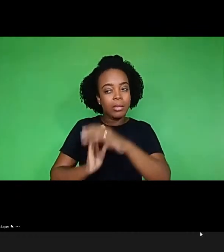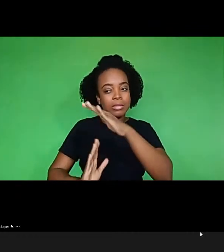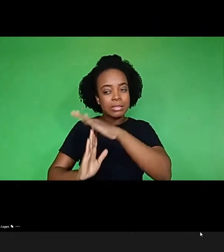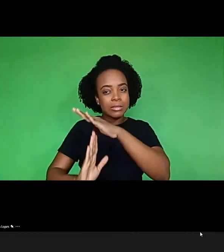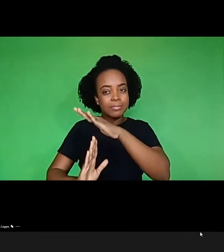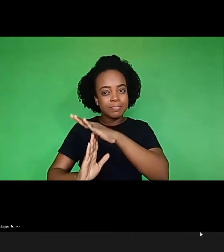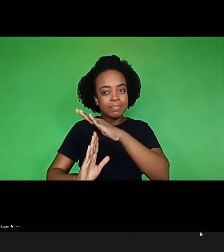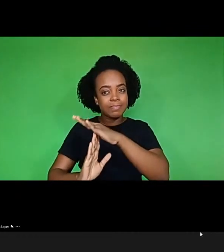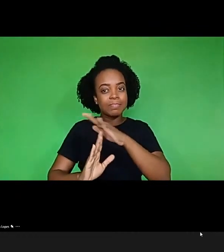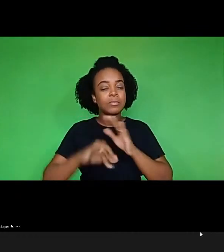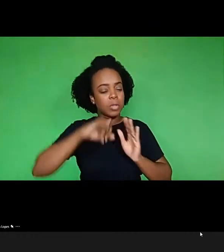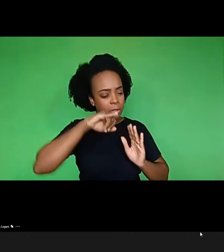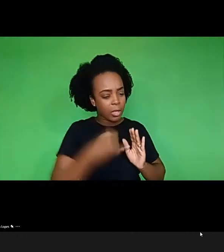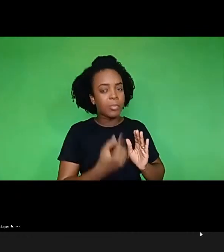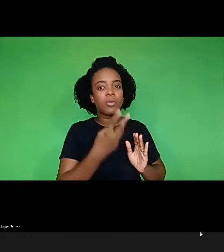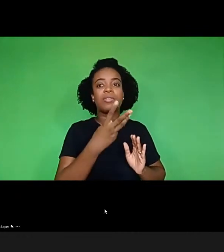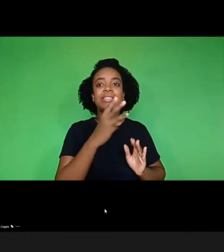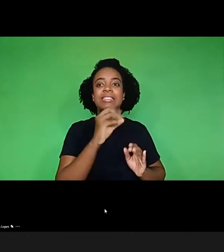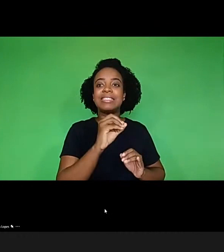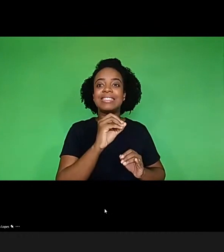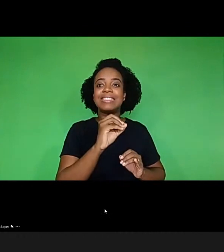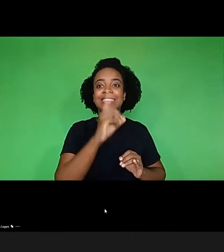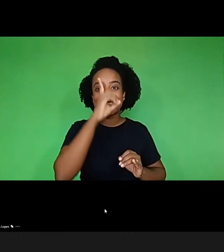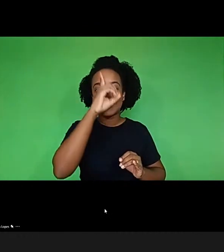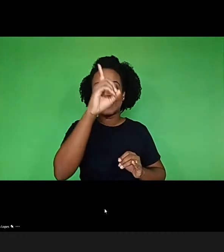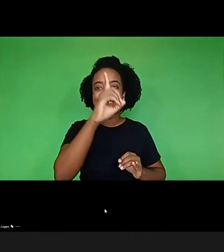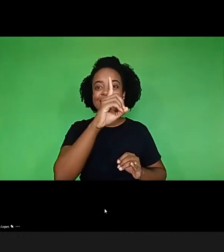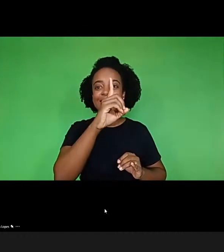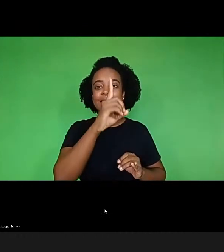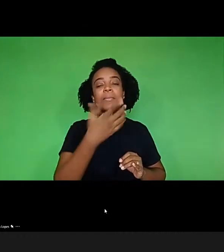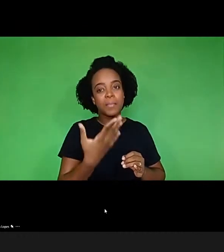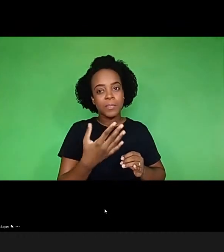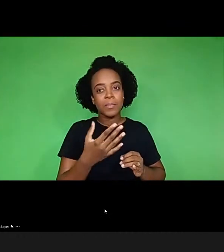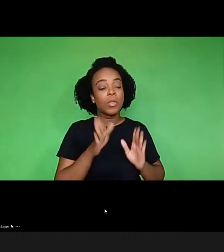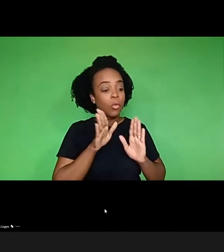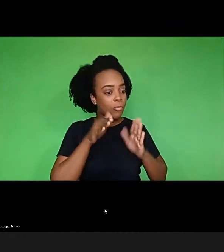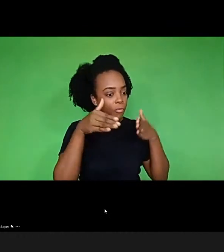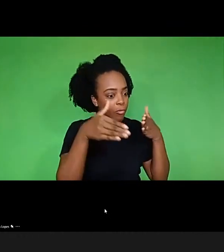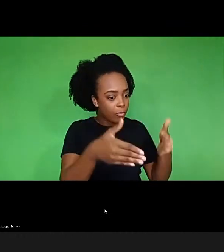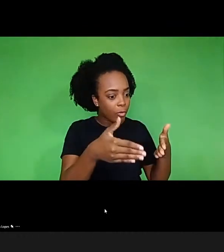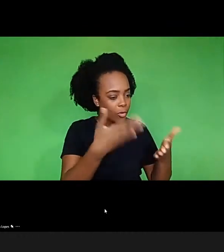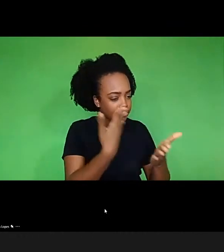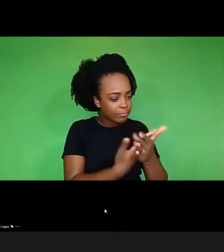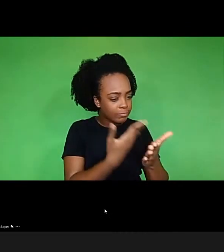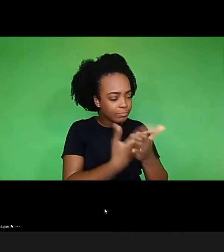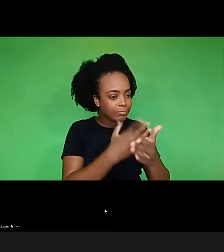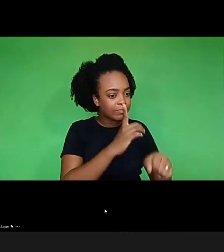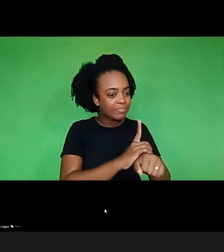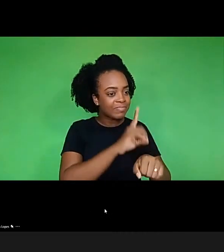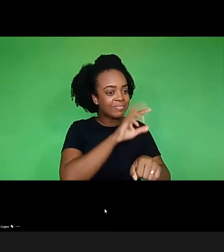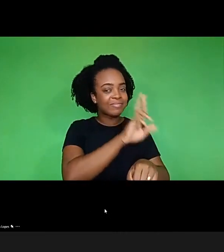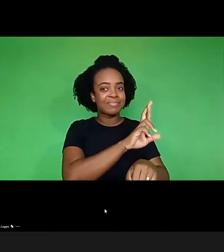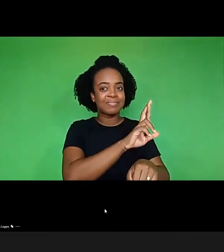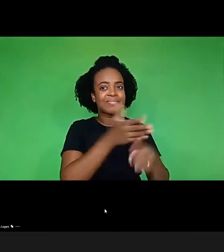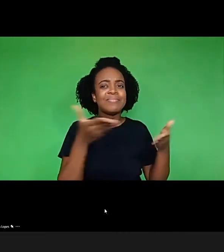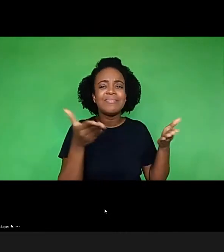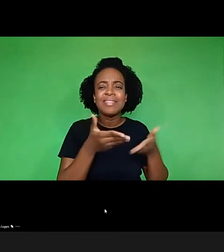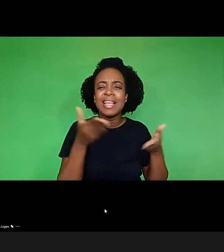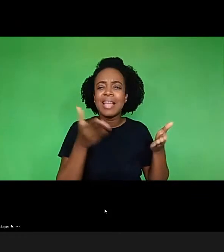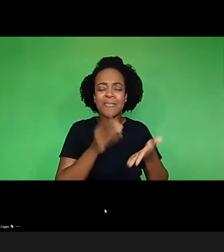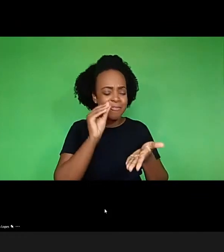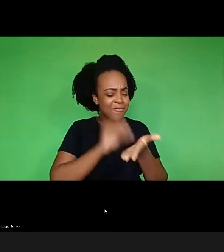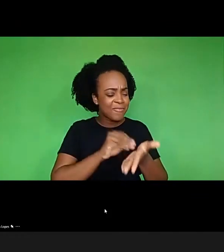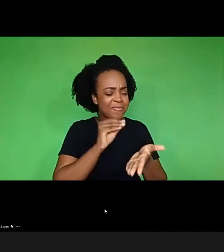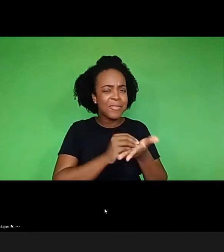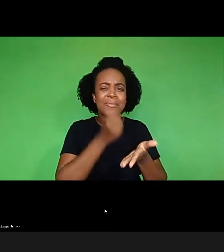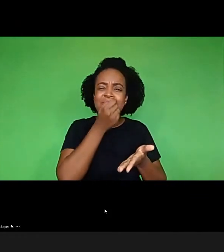30 dias, consegui cumprir os objetivos para os quais eu estava afastada. Falta agora muito pouco para acabar com